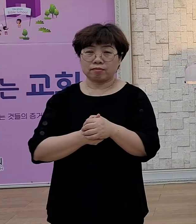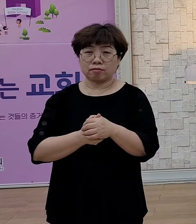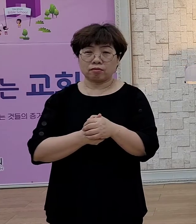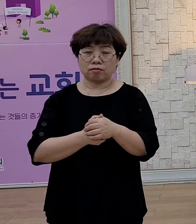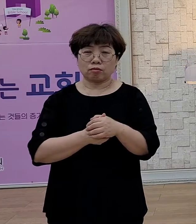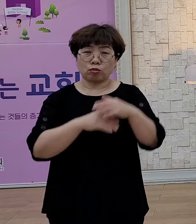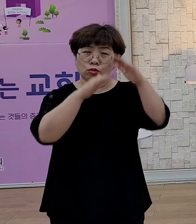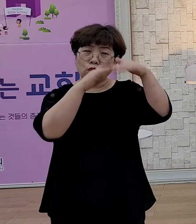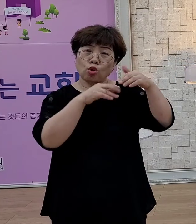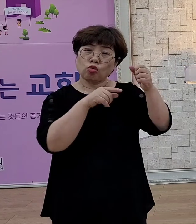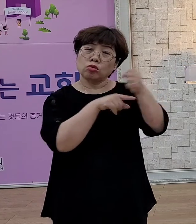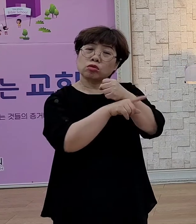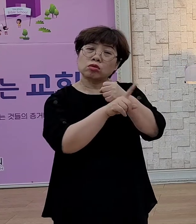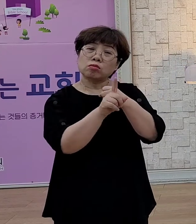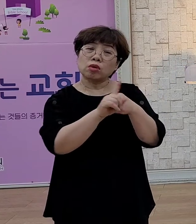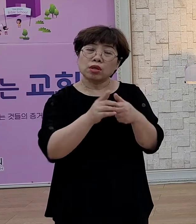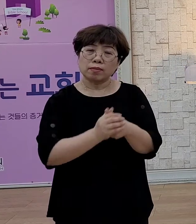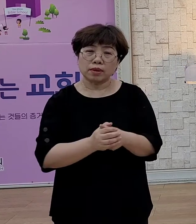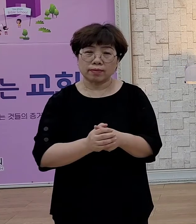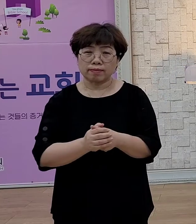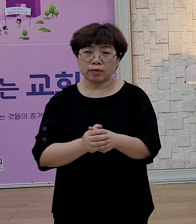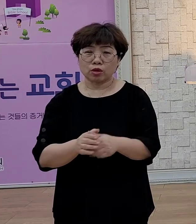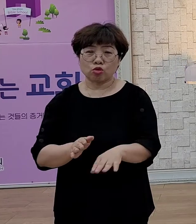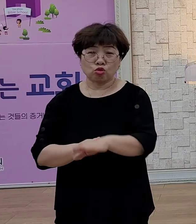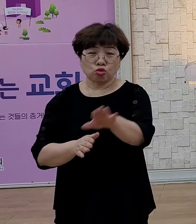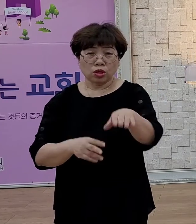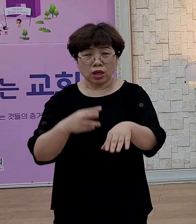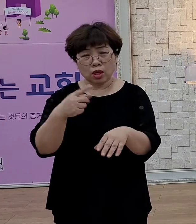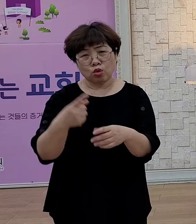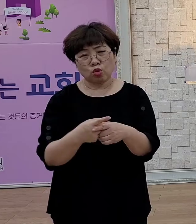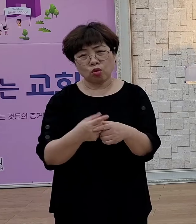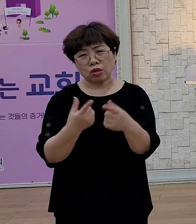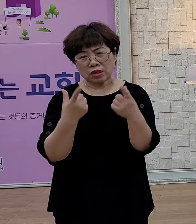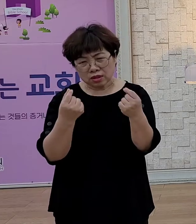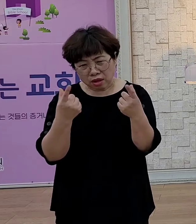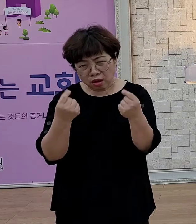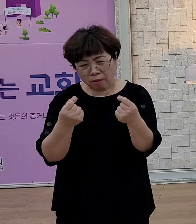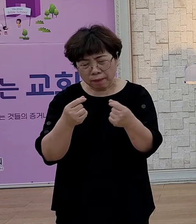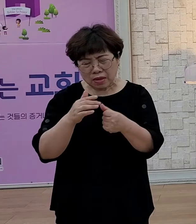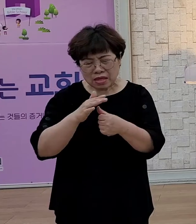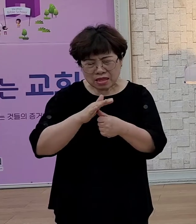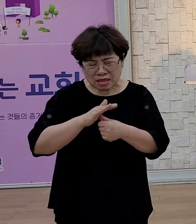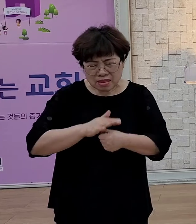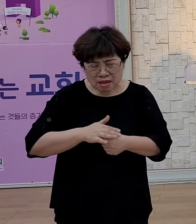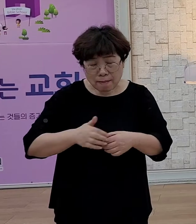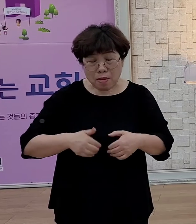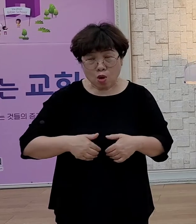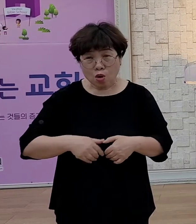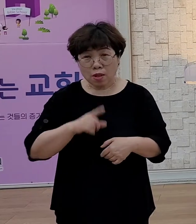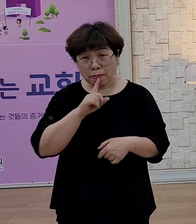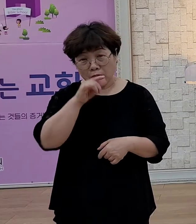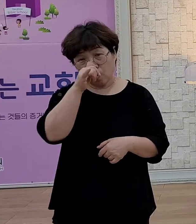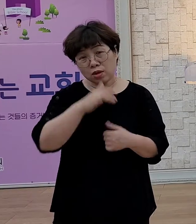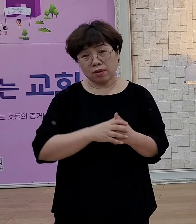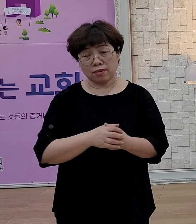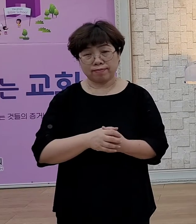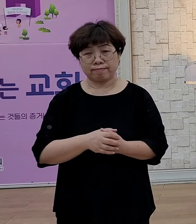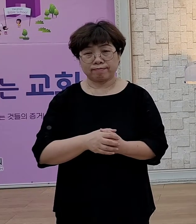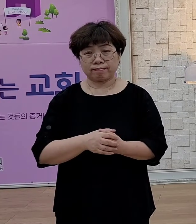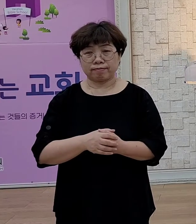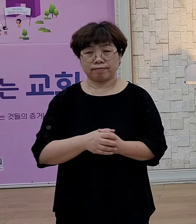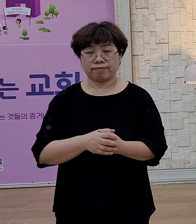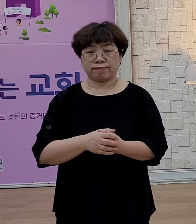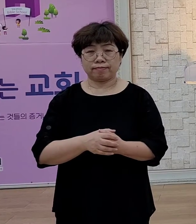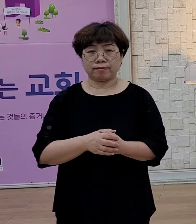무슨 말입니까? 우리에게도 이런 인내가 필요하다라는 사실. 할렐루야.